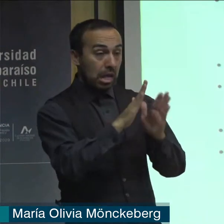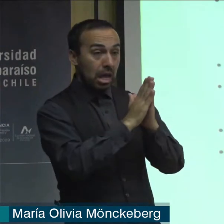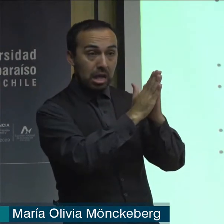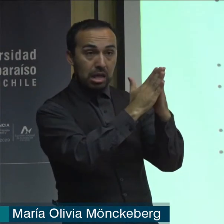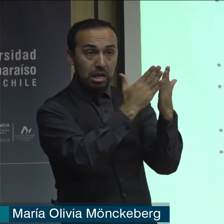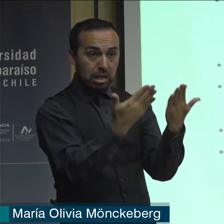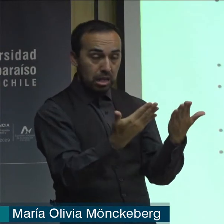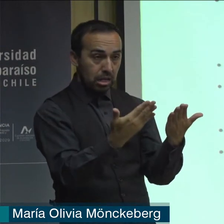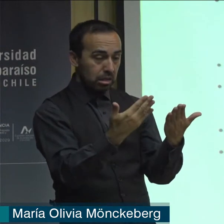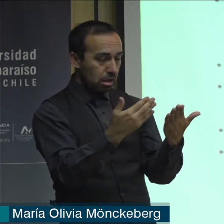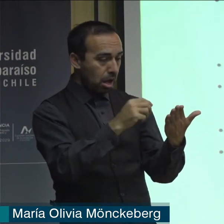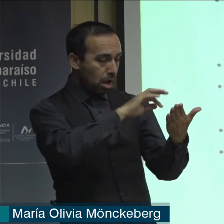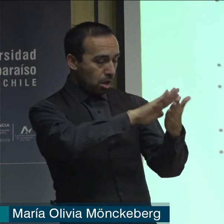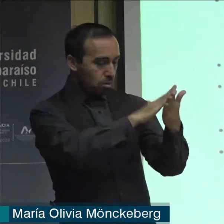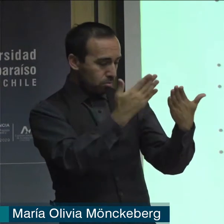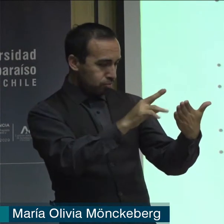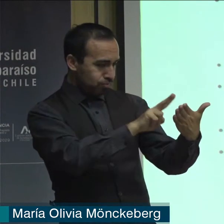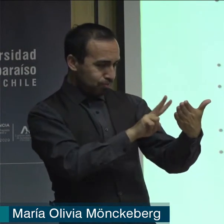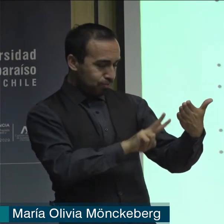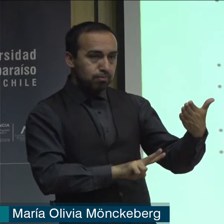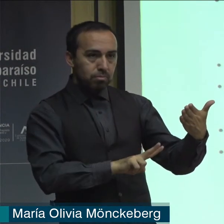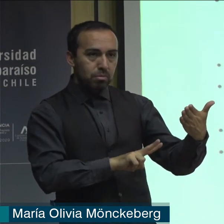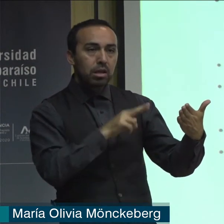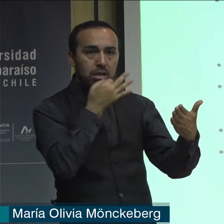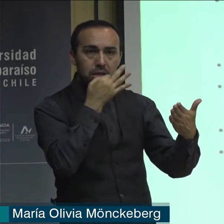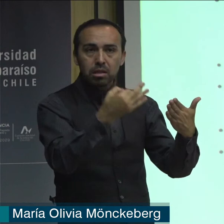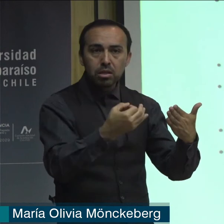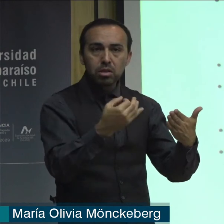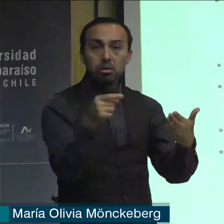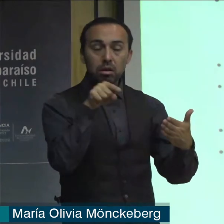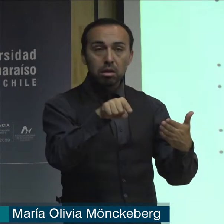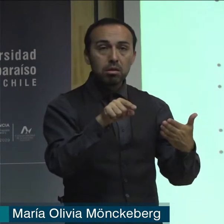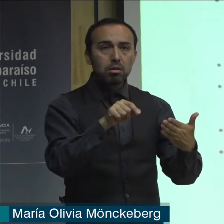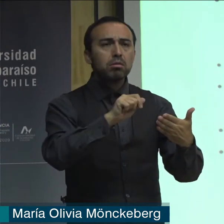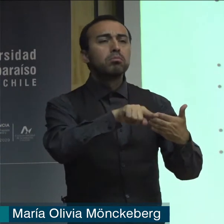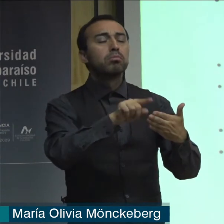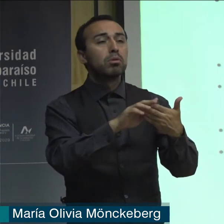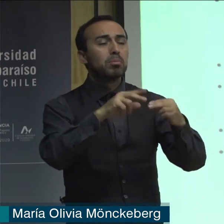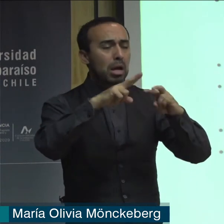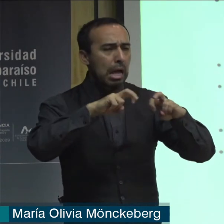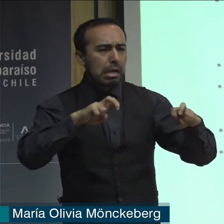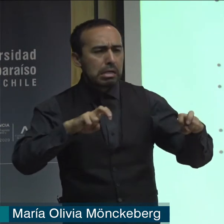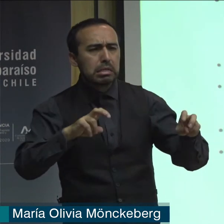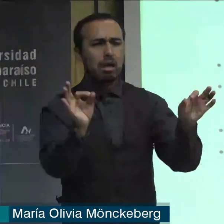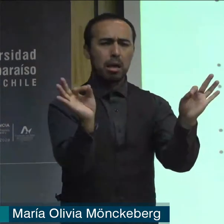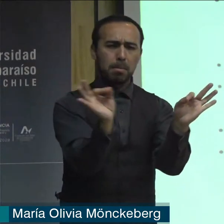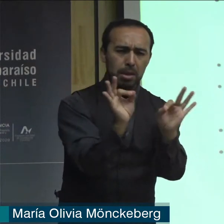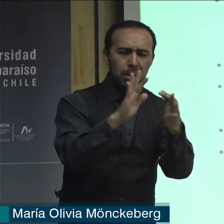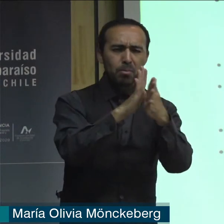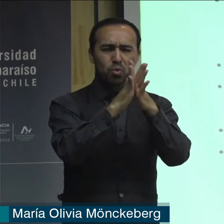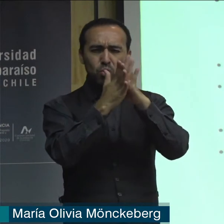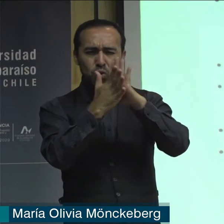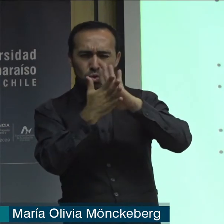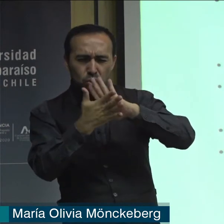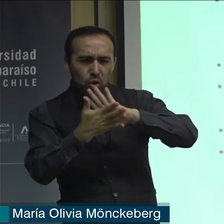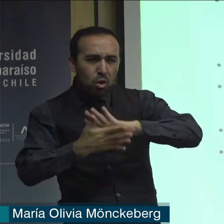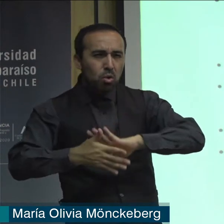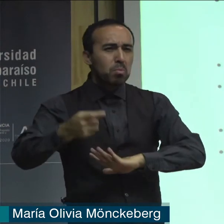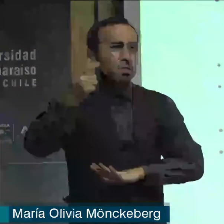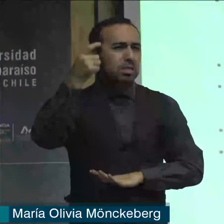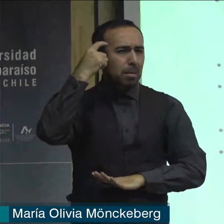las universidades de la universidad pública amenazada no desarrollamos en detalle alguna perspectiva de género